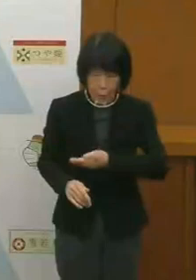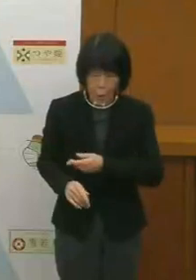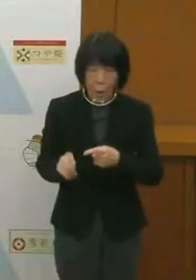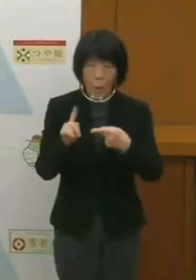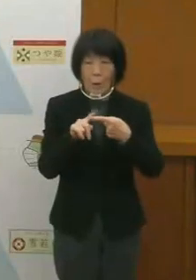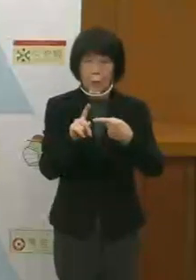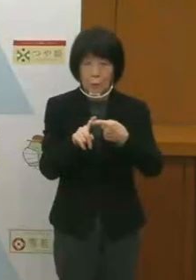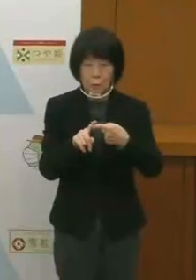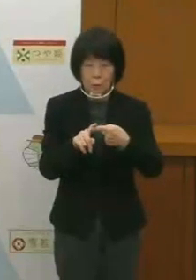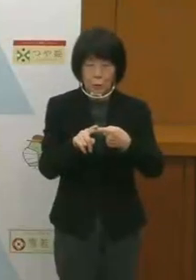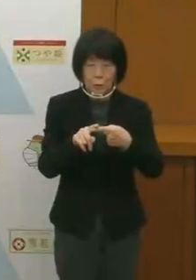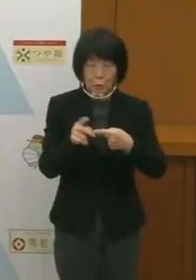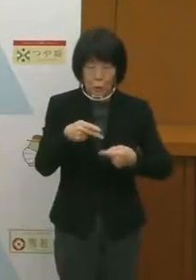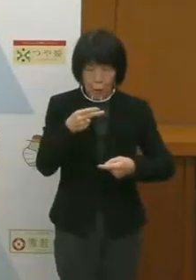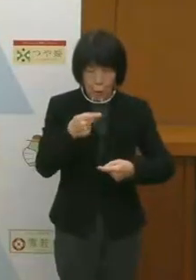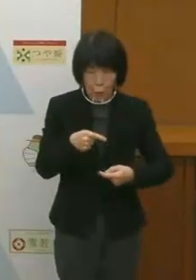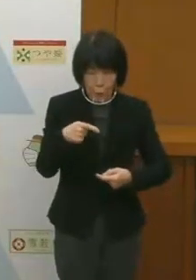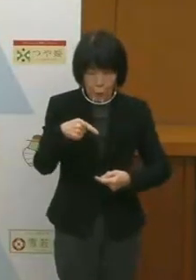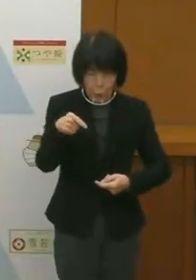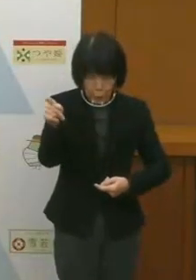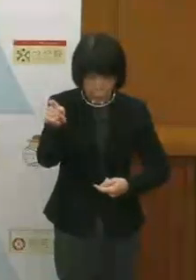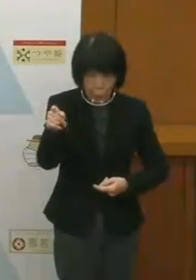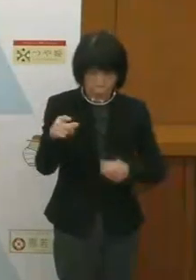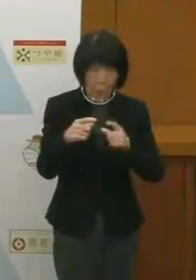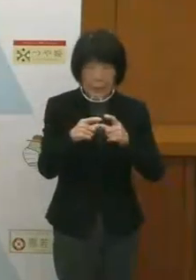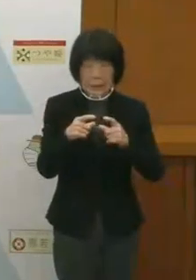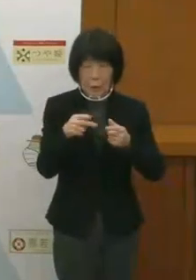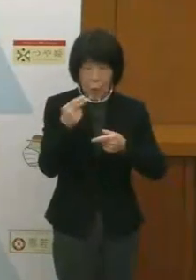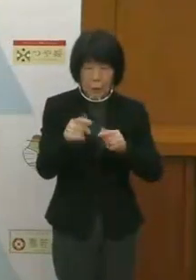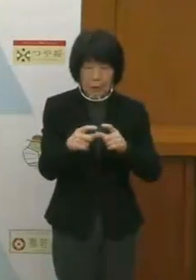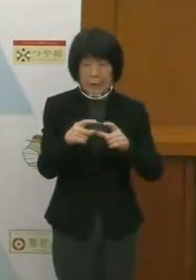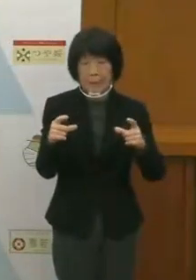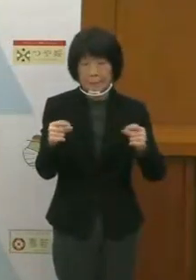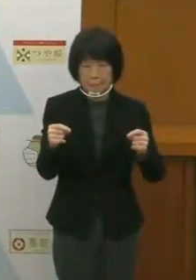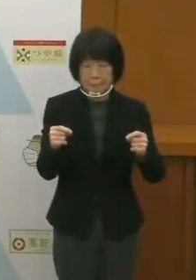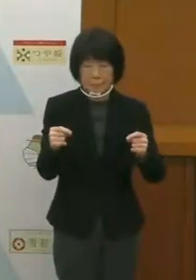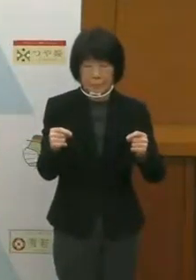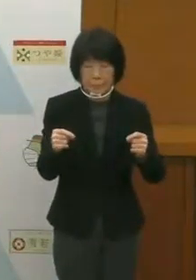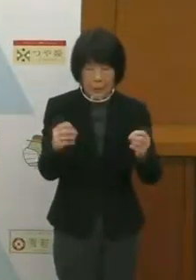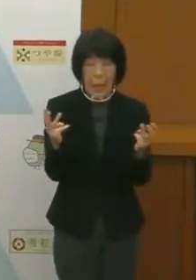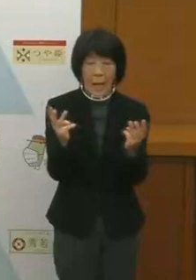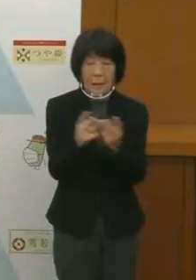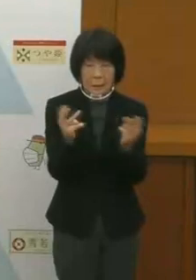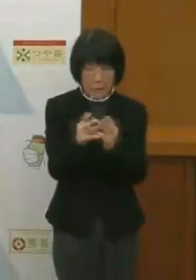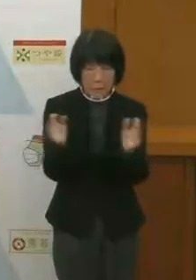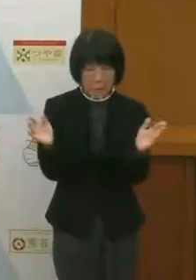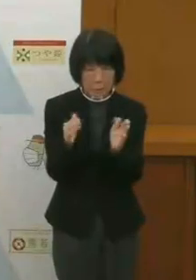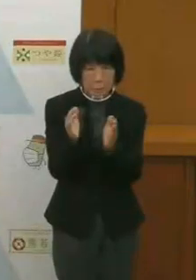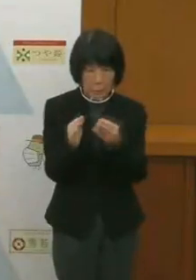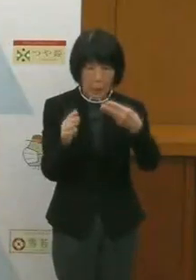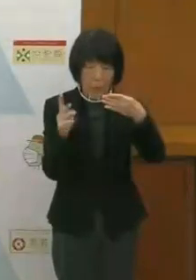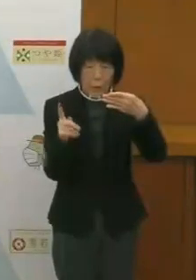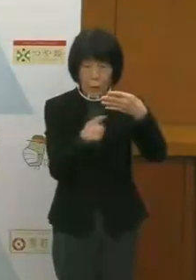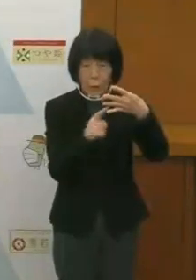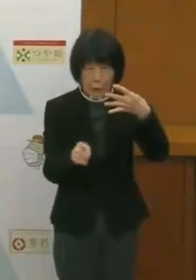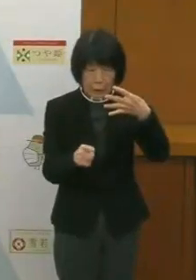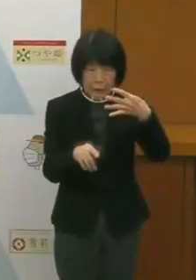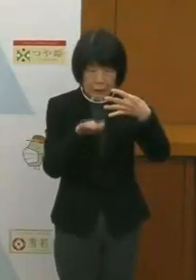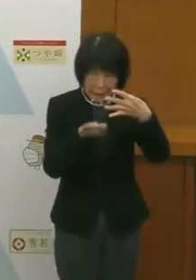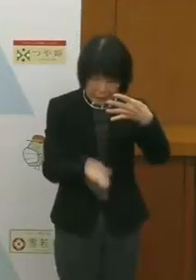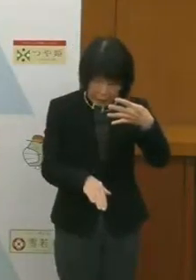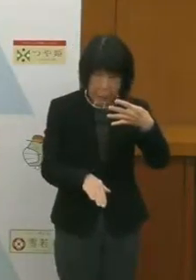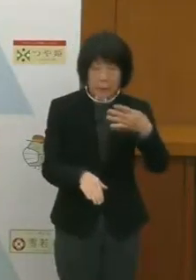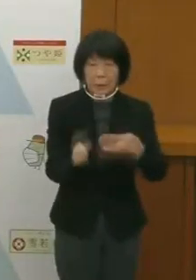券に関してですね当初、はい、国の方で人数制限、はい、4人以下ですとか具体的にですね、 はい、 各知事